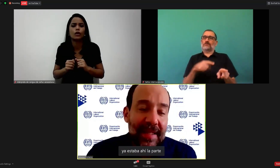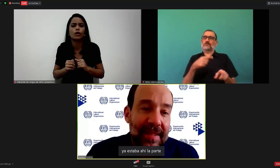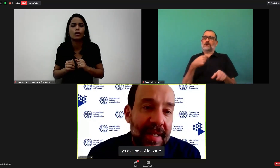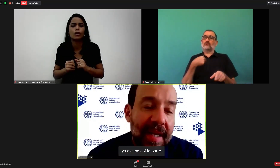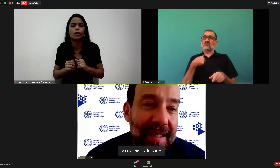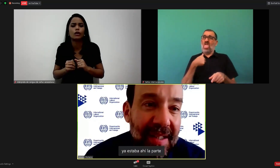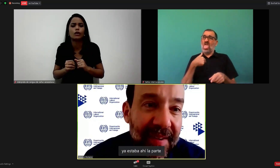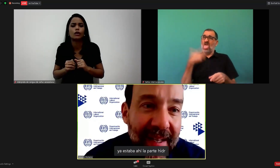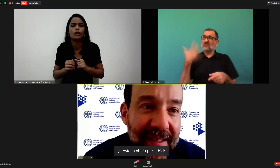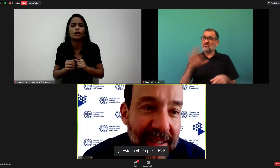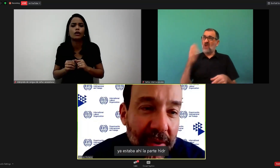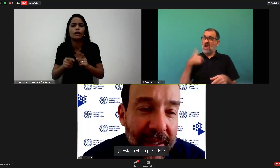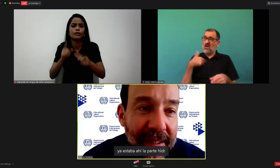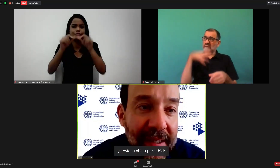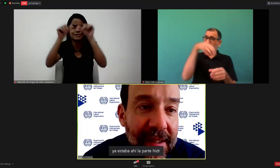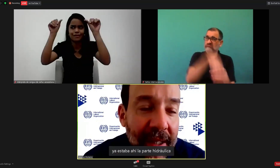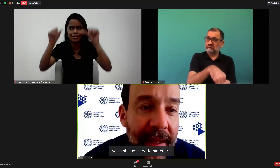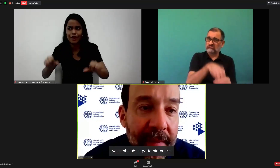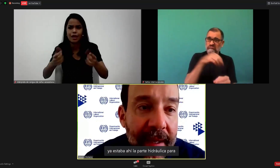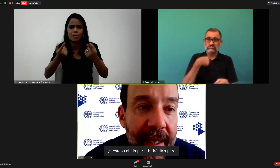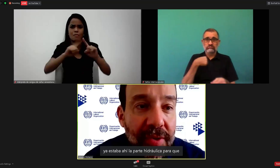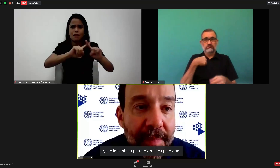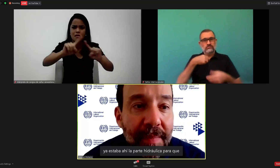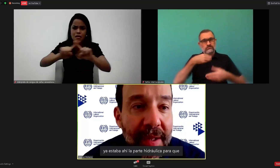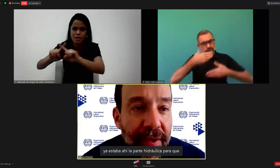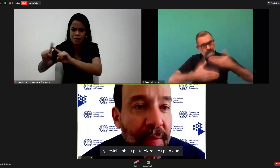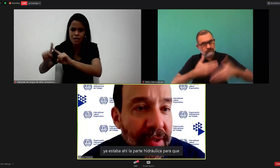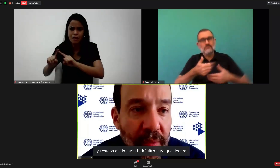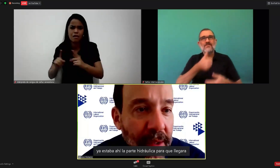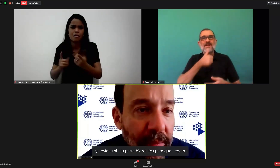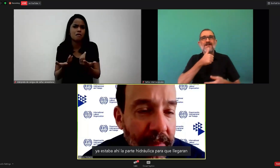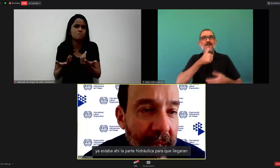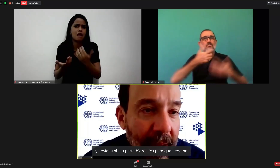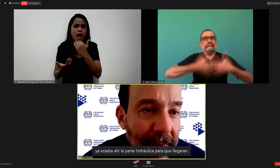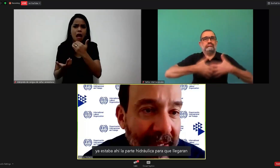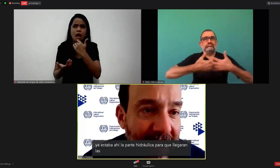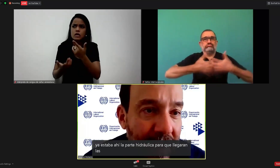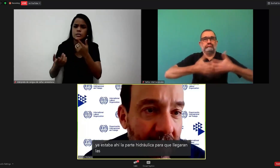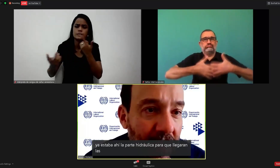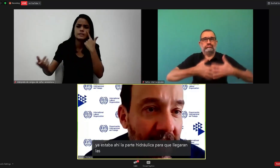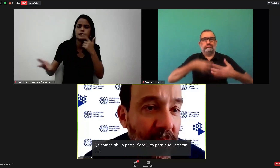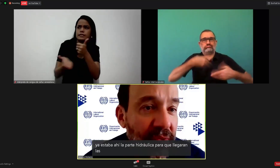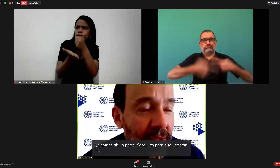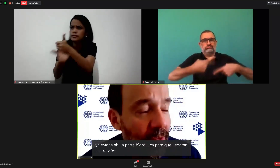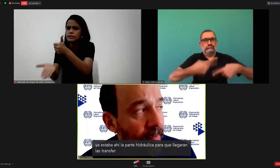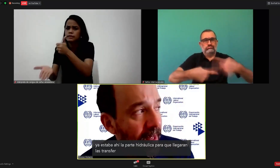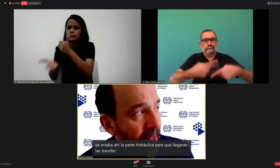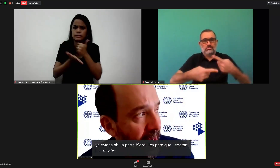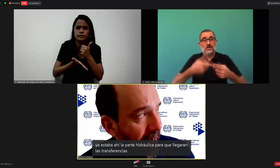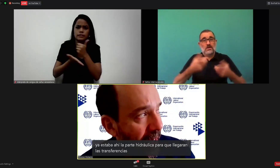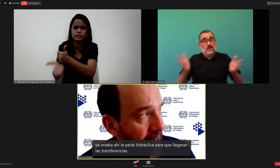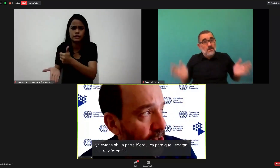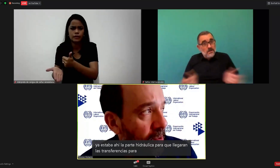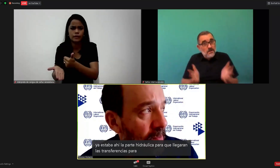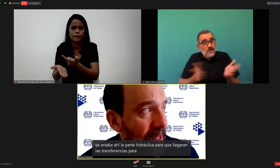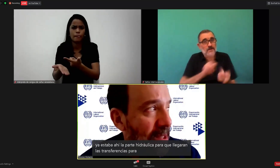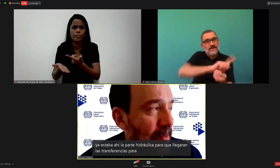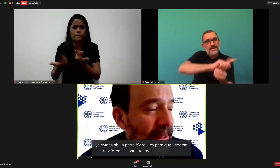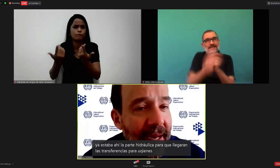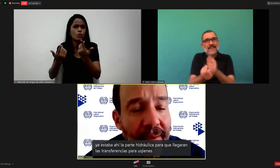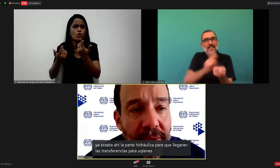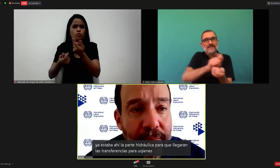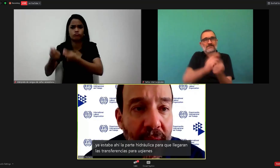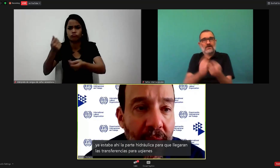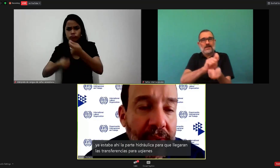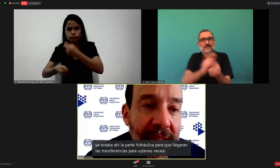que llegaran las transferencias a lo que necesita. Eso le permite una recuperación más rápida, ¿no? Lo que hemos visto en la región,